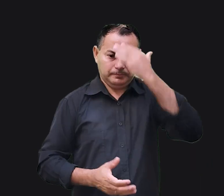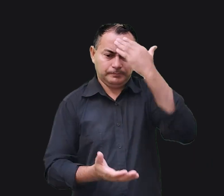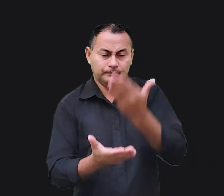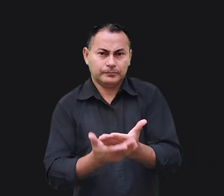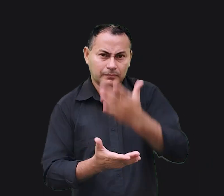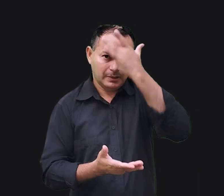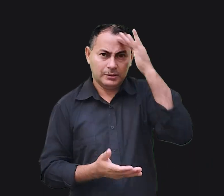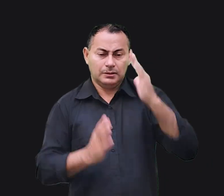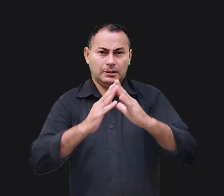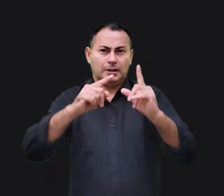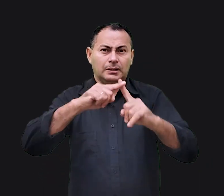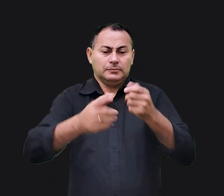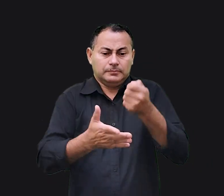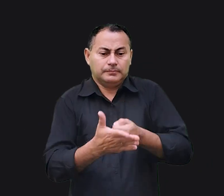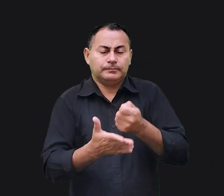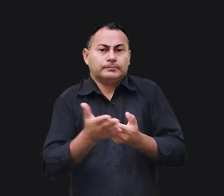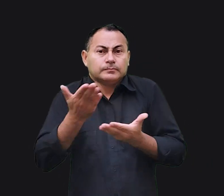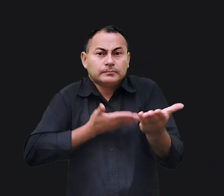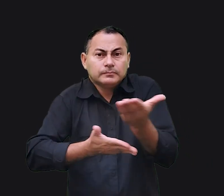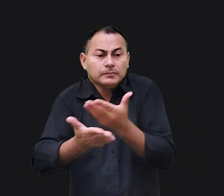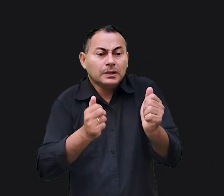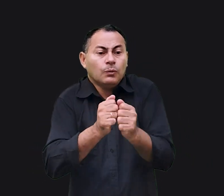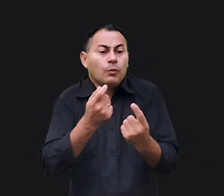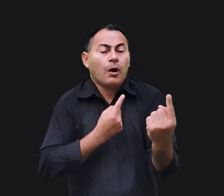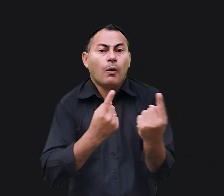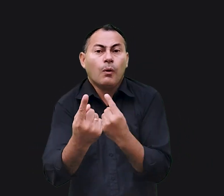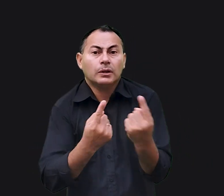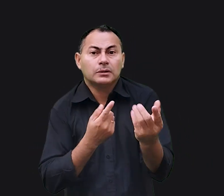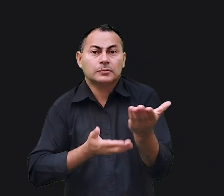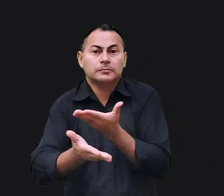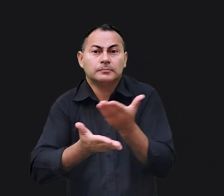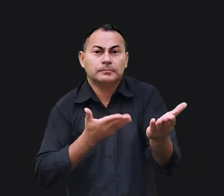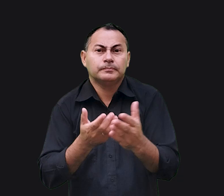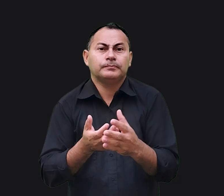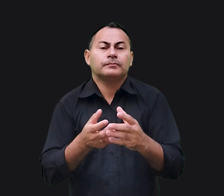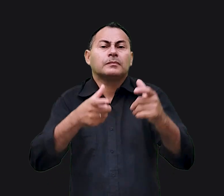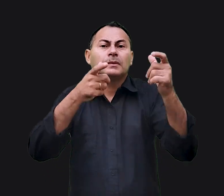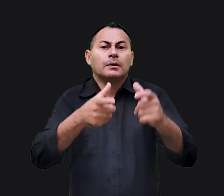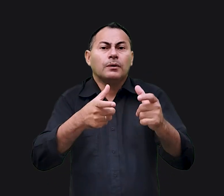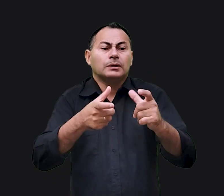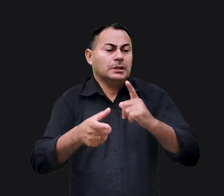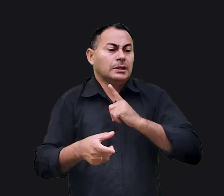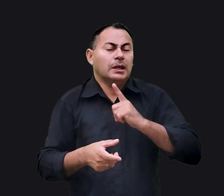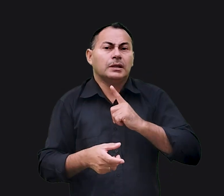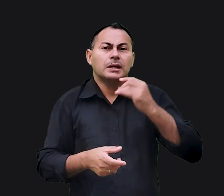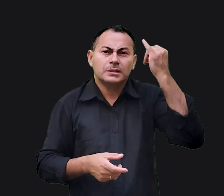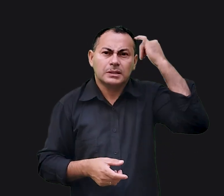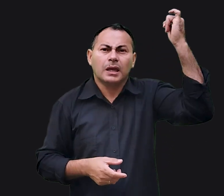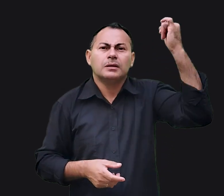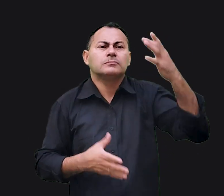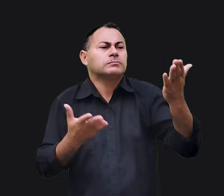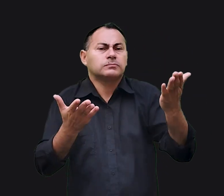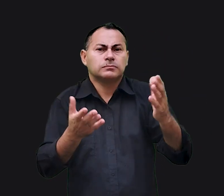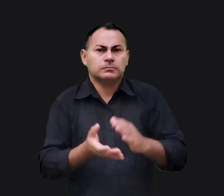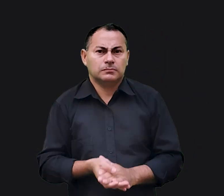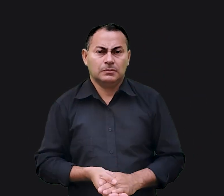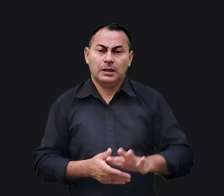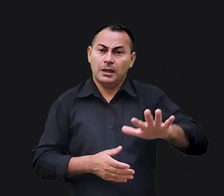que as pessoas na igreja deveriam interagir umas com as outras. De onde eles tiraram essa ideia? Talvez